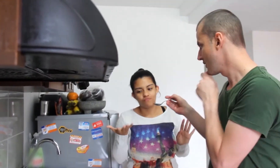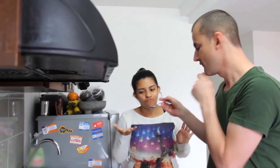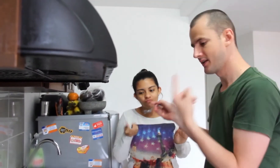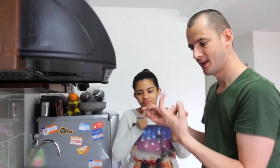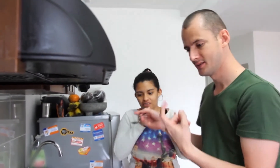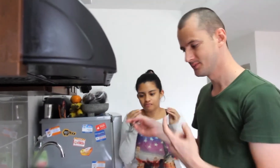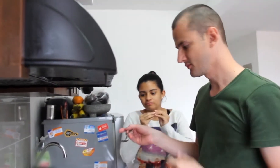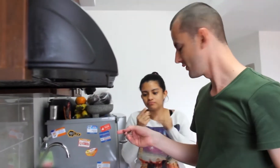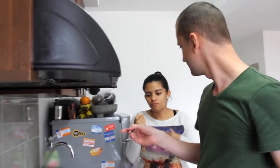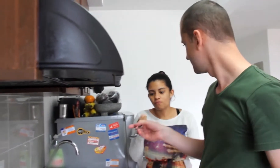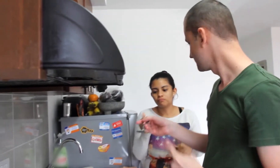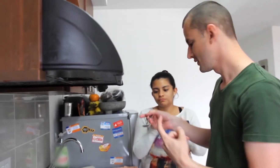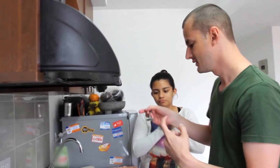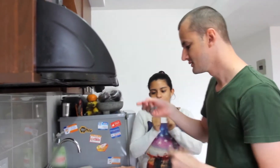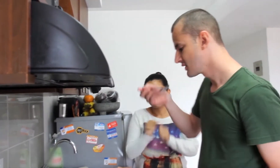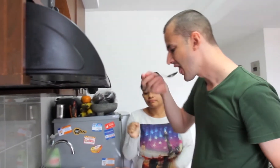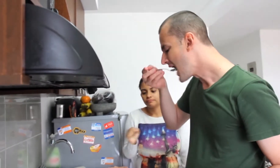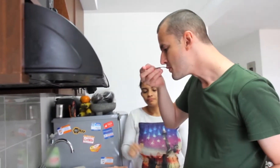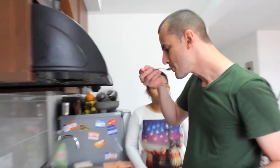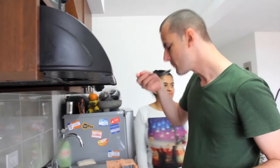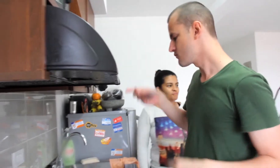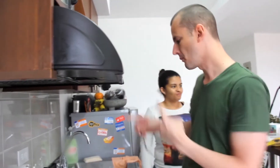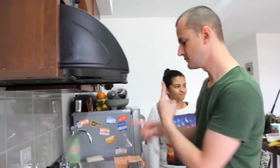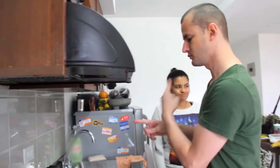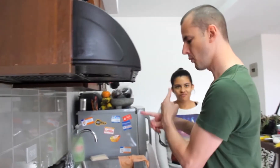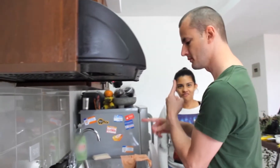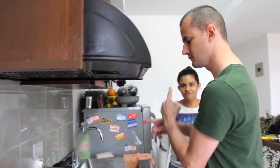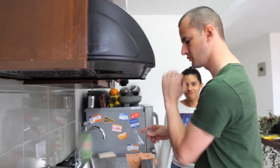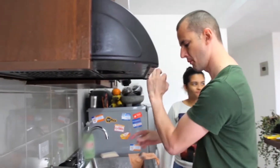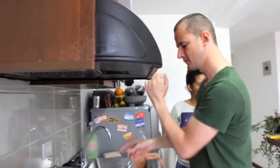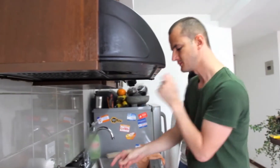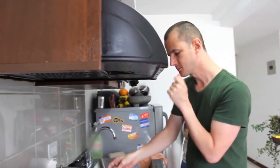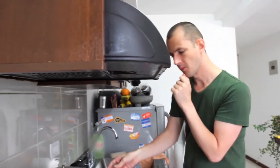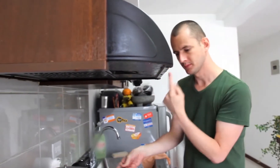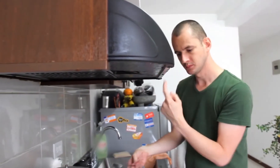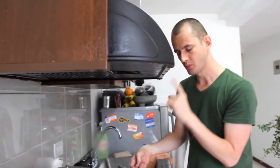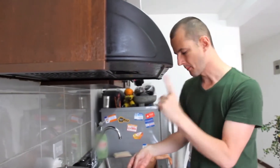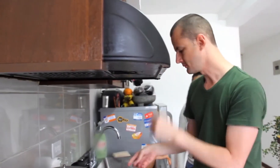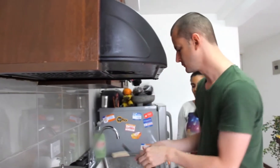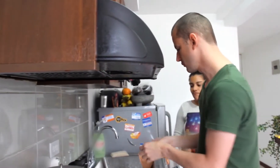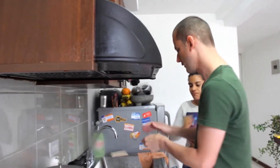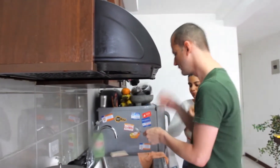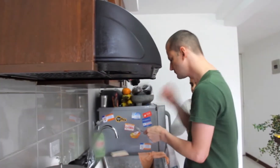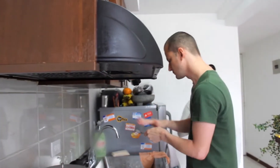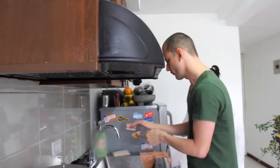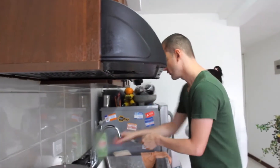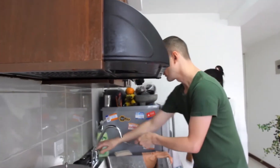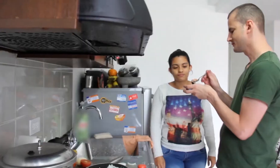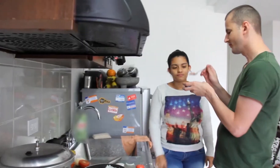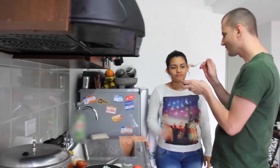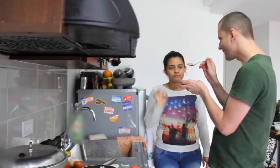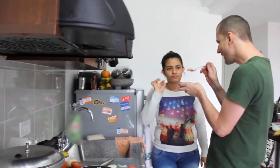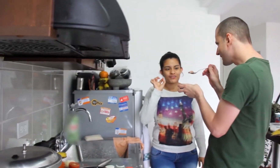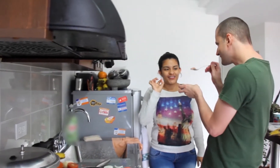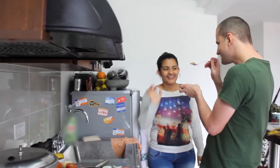Está rico, pero creo que le hace falta amor. Sí, le hace falta. Correcto, le hace falta. Guáchale un poquitico más de